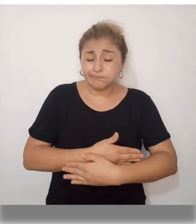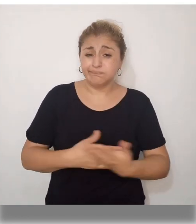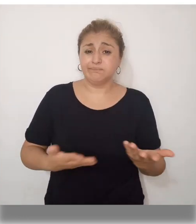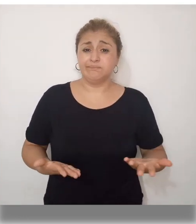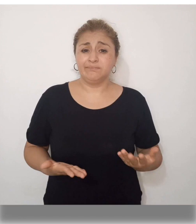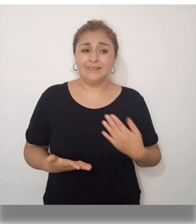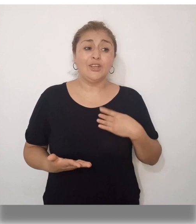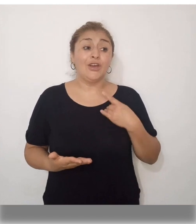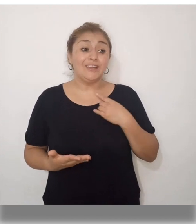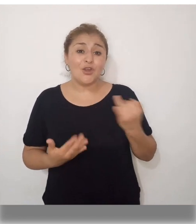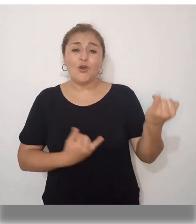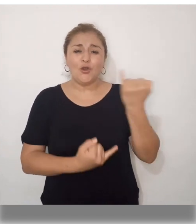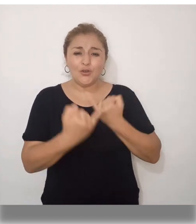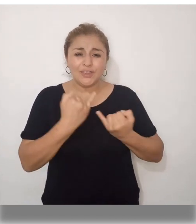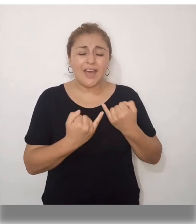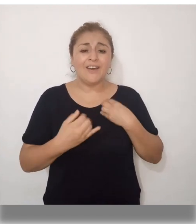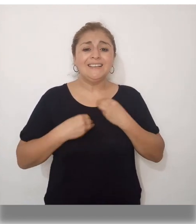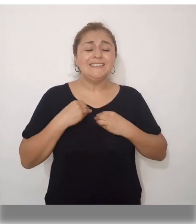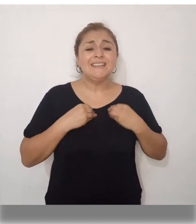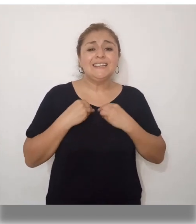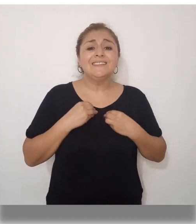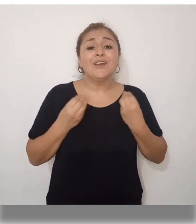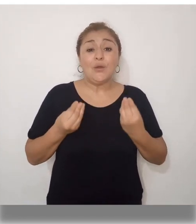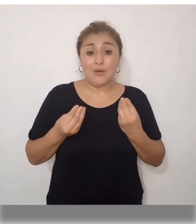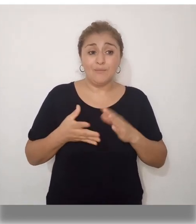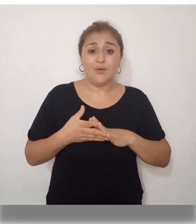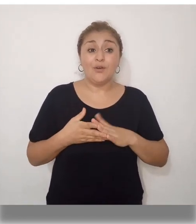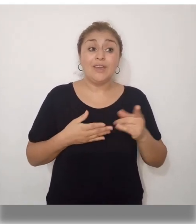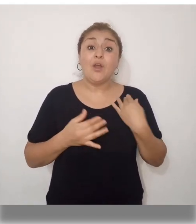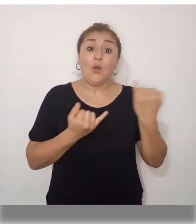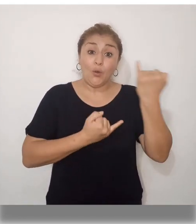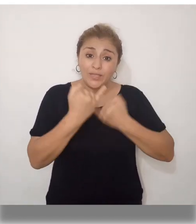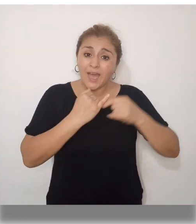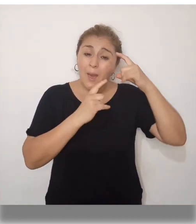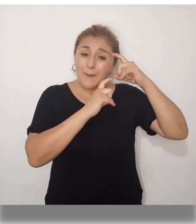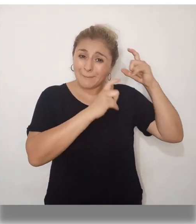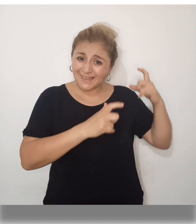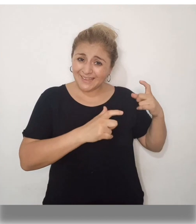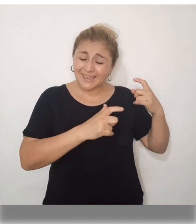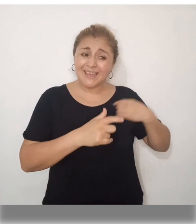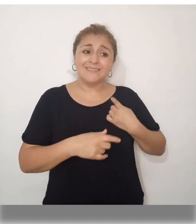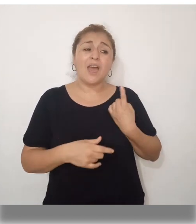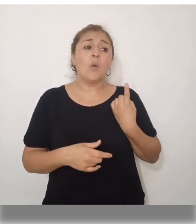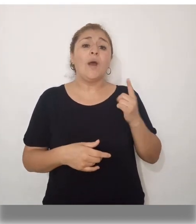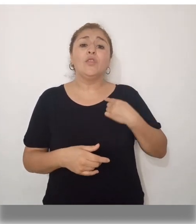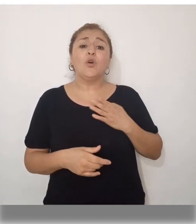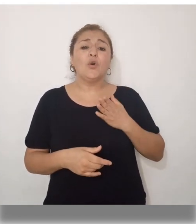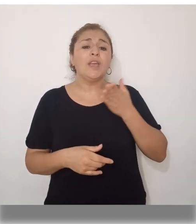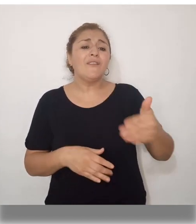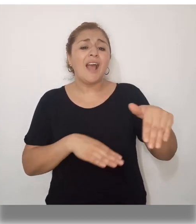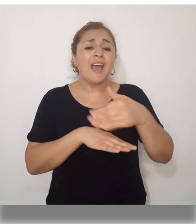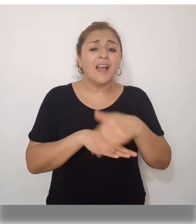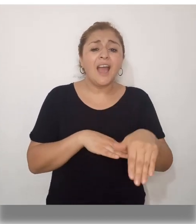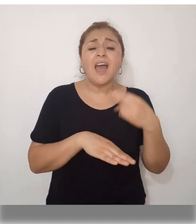asombro miradas de lástima Y hasta miradas de burla ella sufrieron mucho